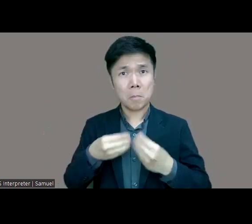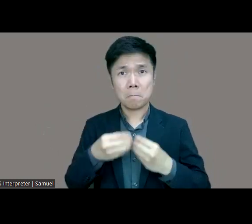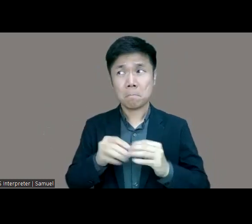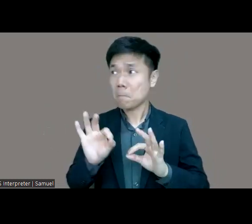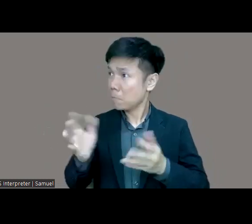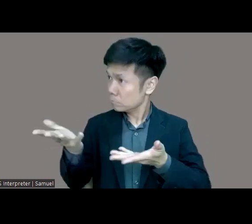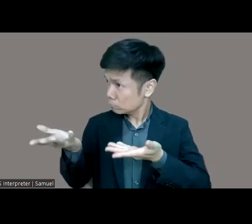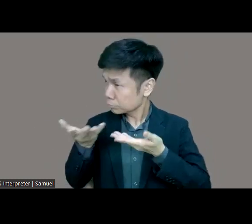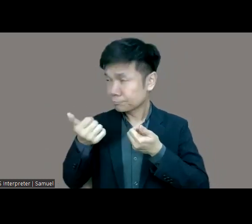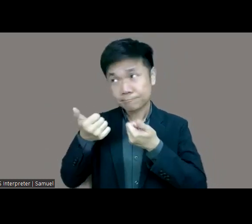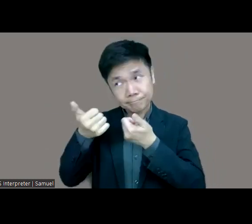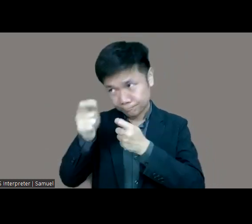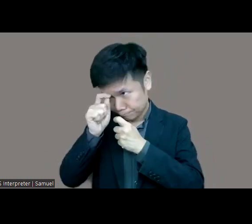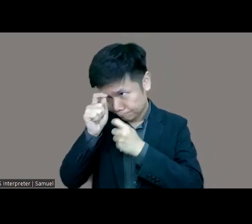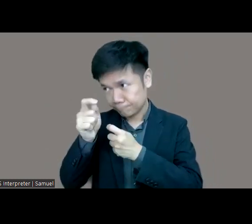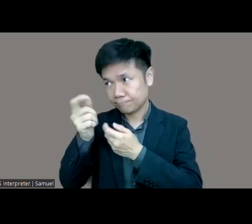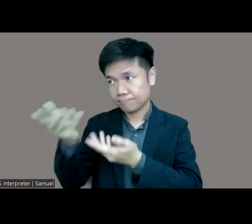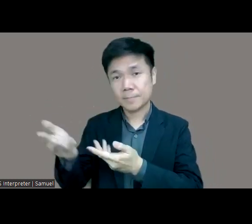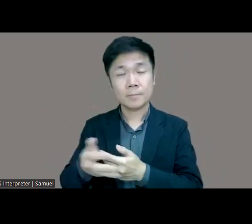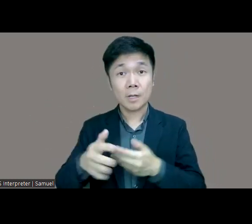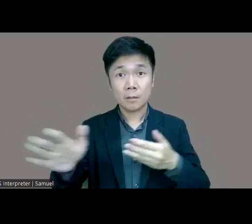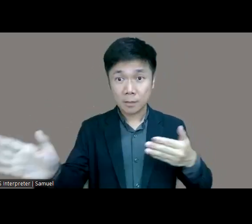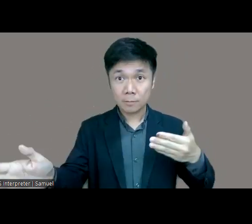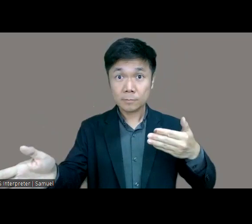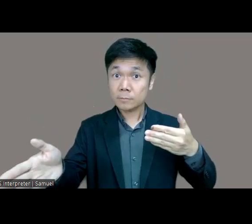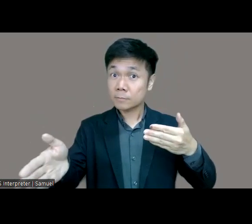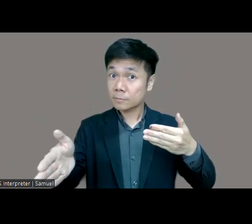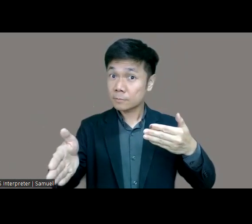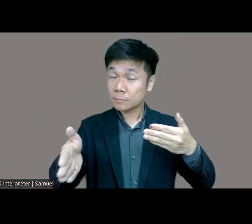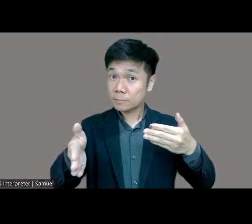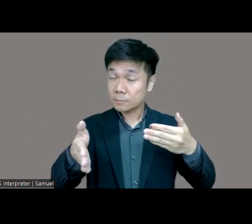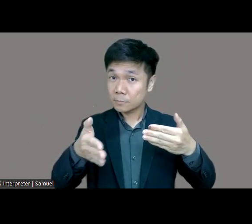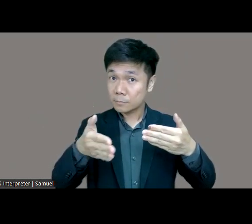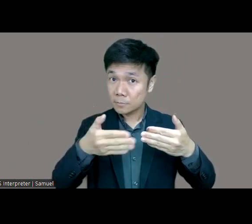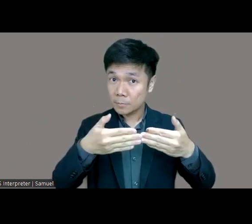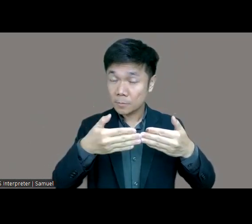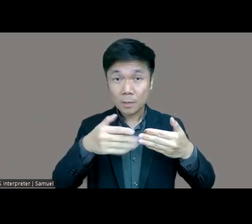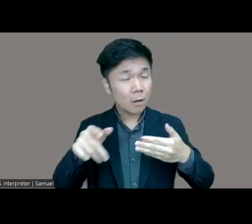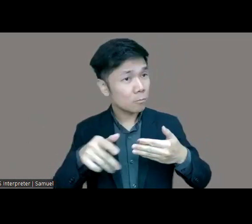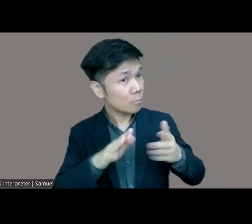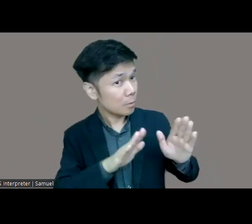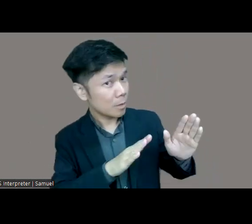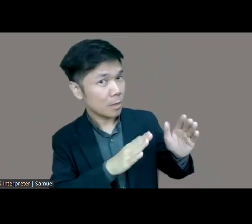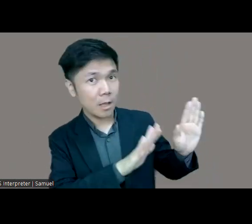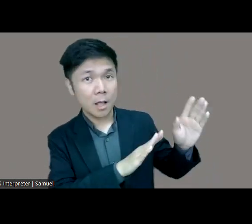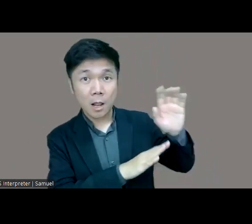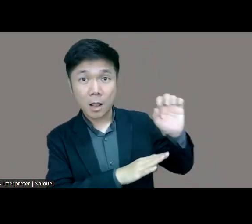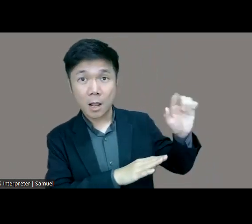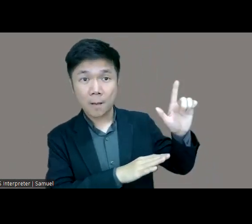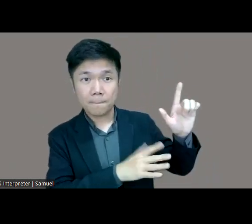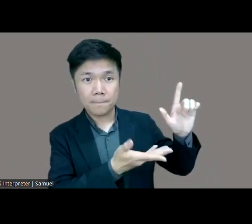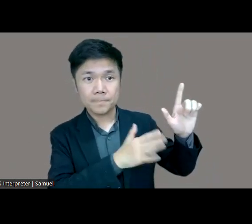pensions est pertinent. Alors, je pense qu'avec ceci, nous allons terminer le webinaire. Je ne sais